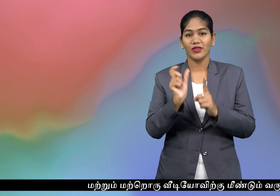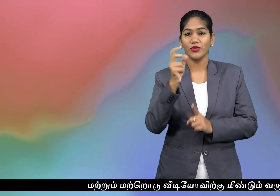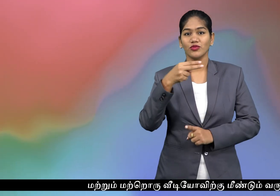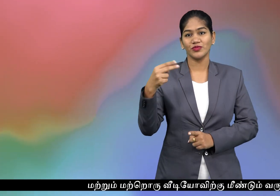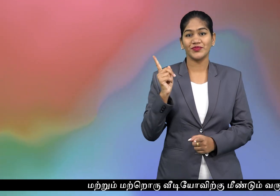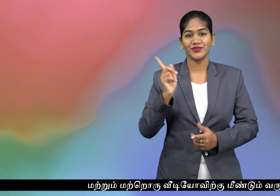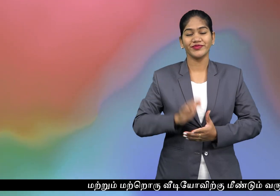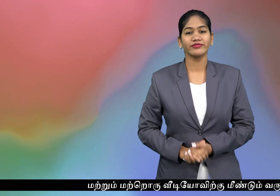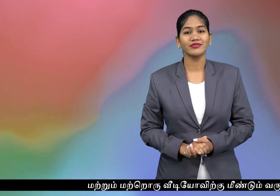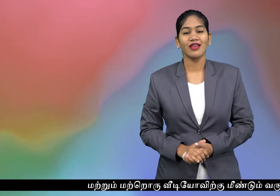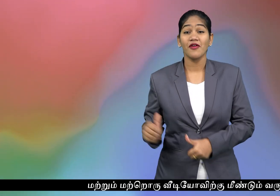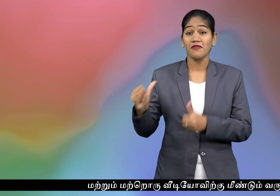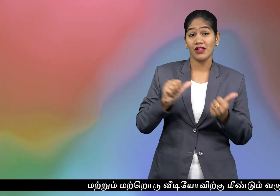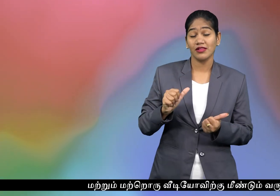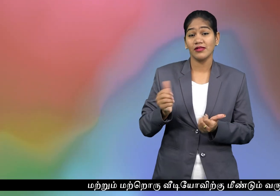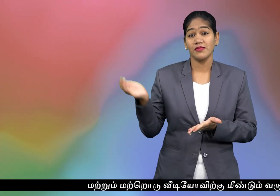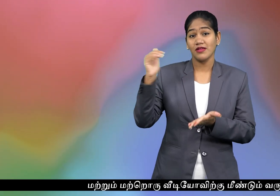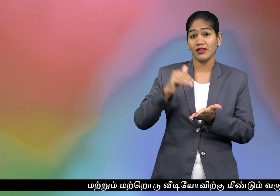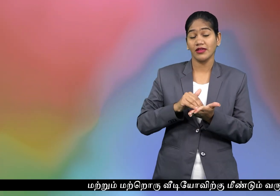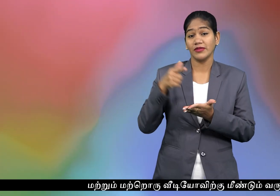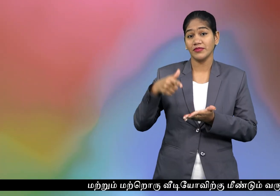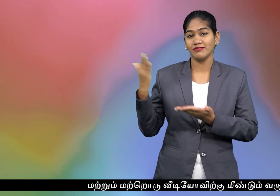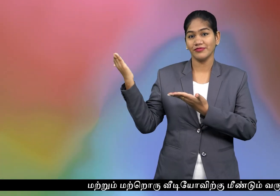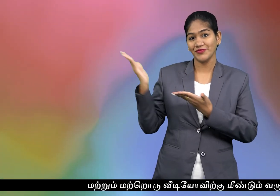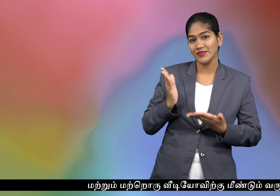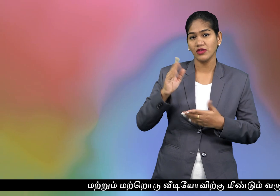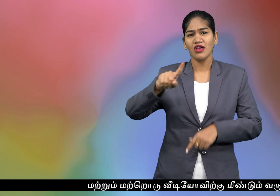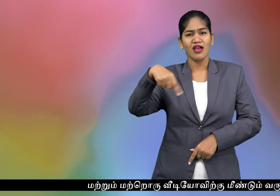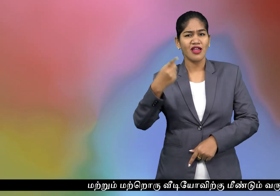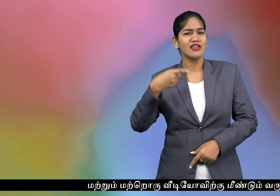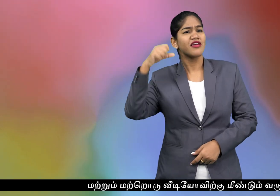இன்று மற்றொரு புதிய காணொளியை காண உங்களை வரவேற்கிறேன்.